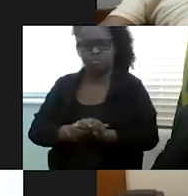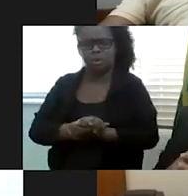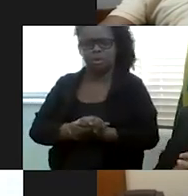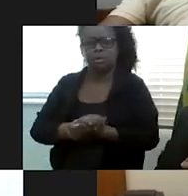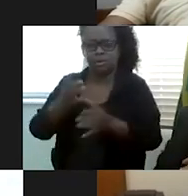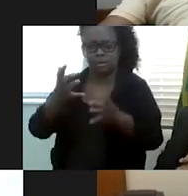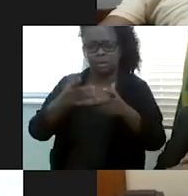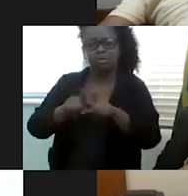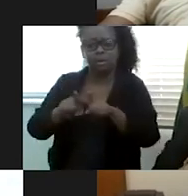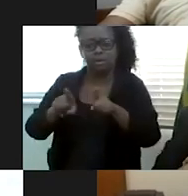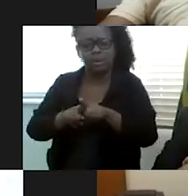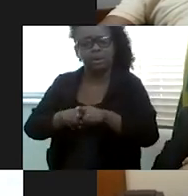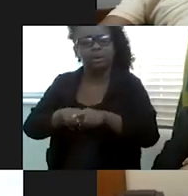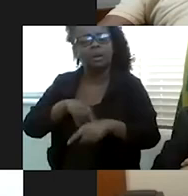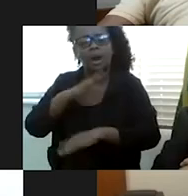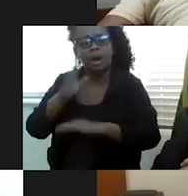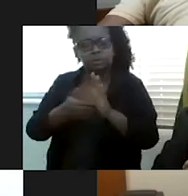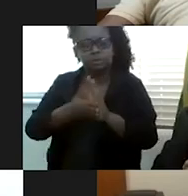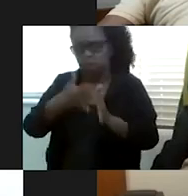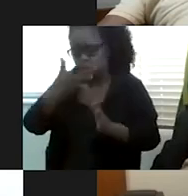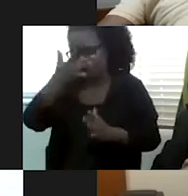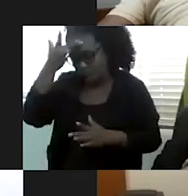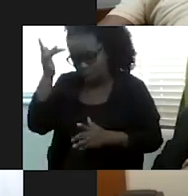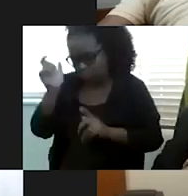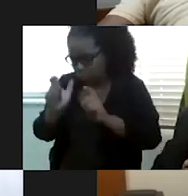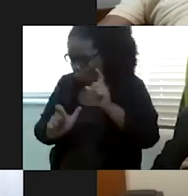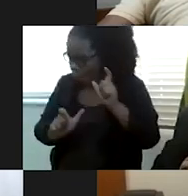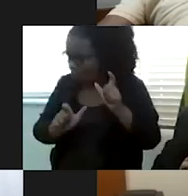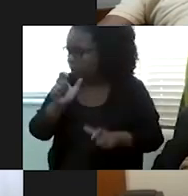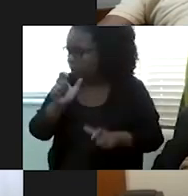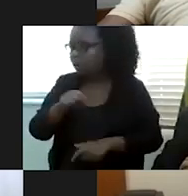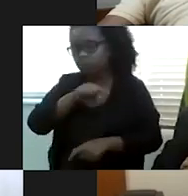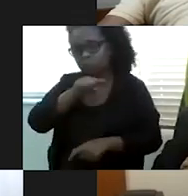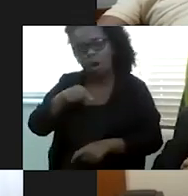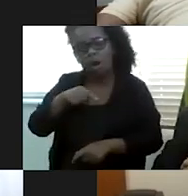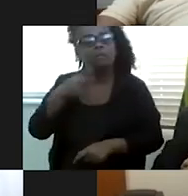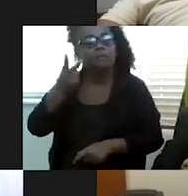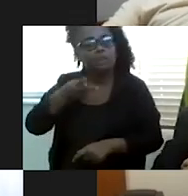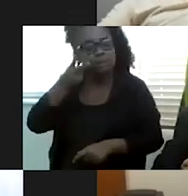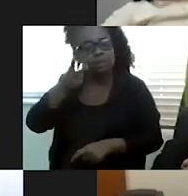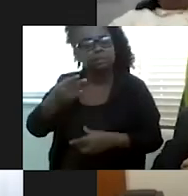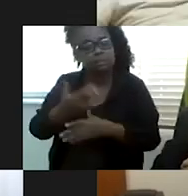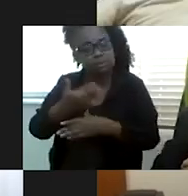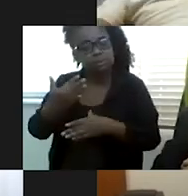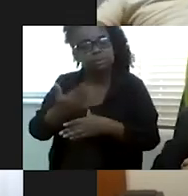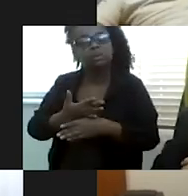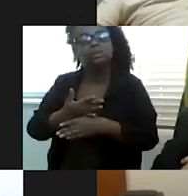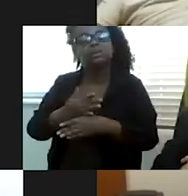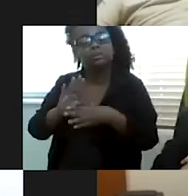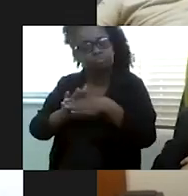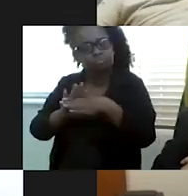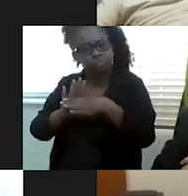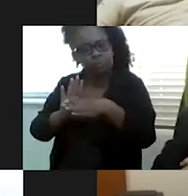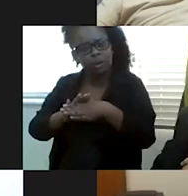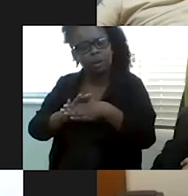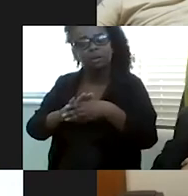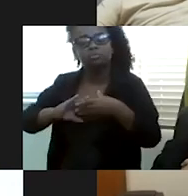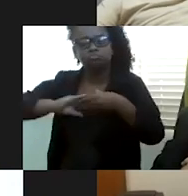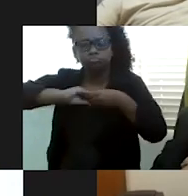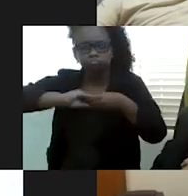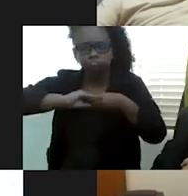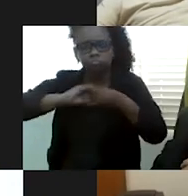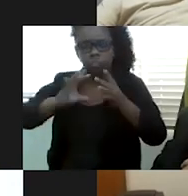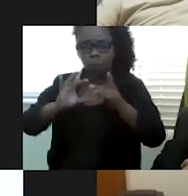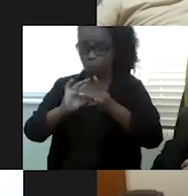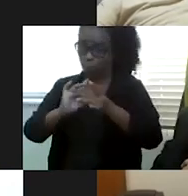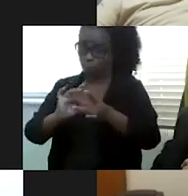todo cidadão que nós, vereadores da cidade de Duque de Caxias, estamos de mãos dadas